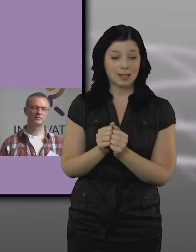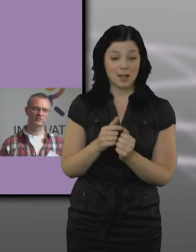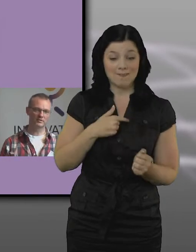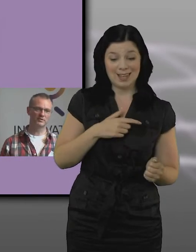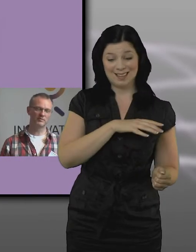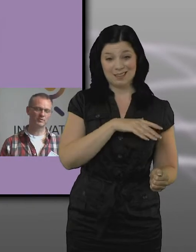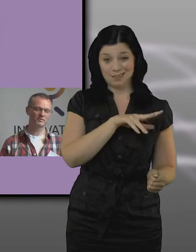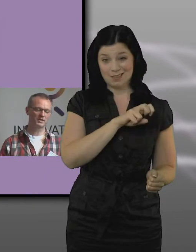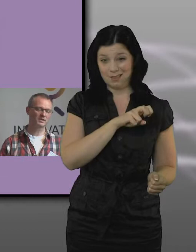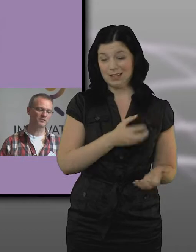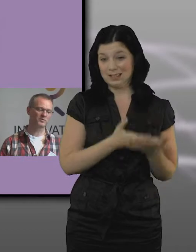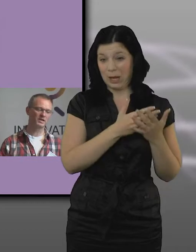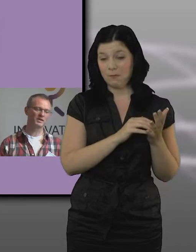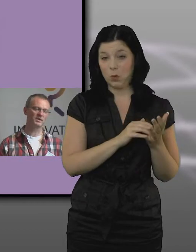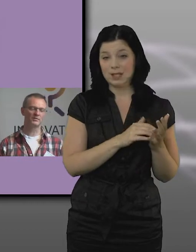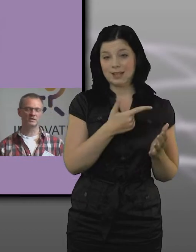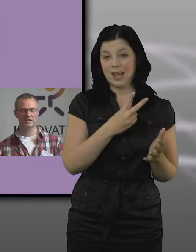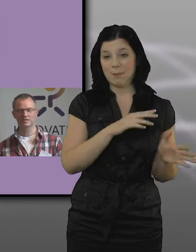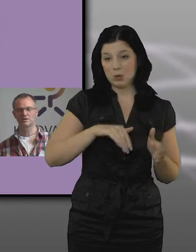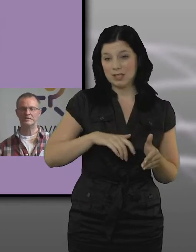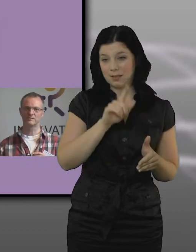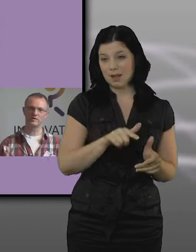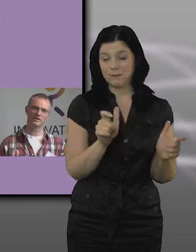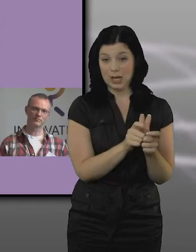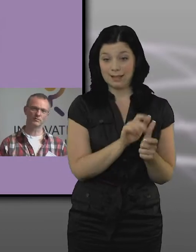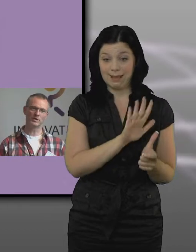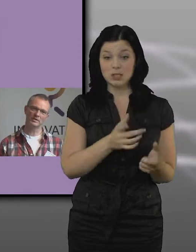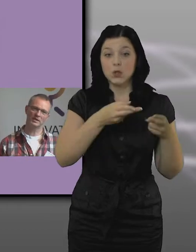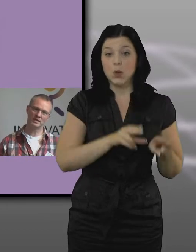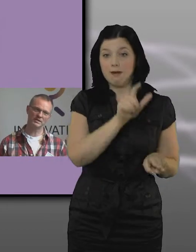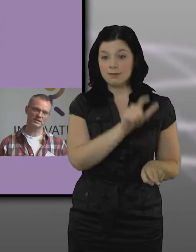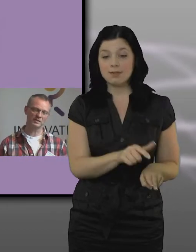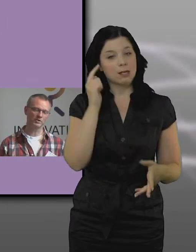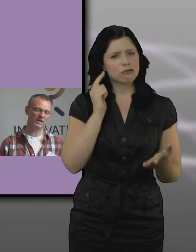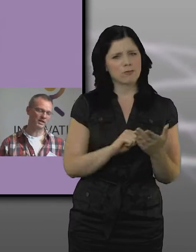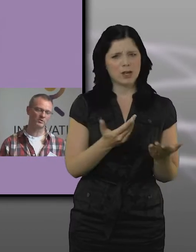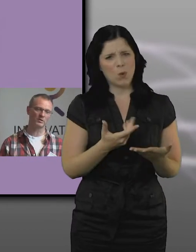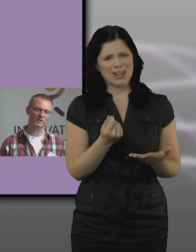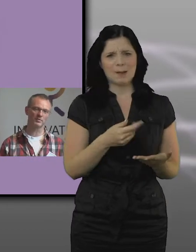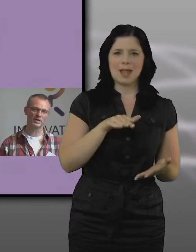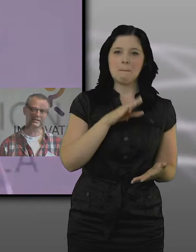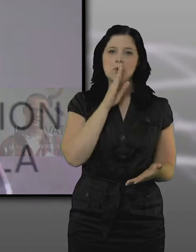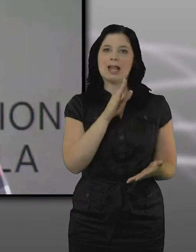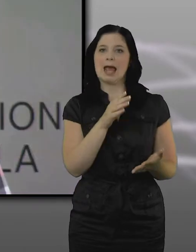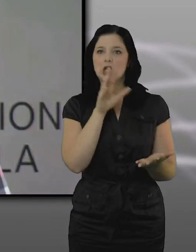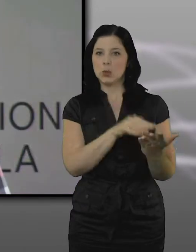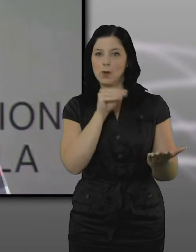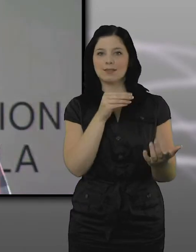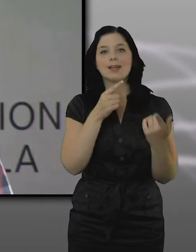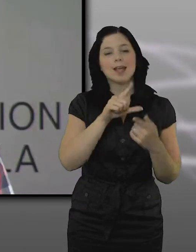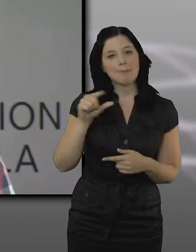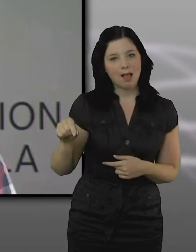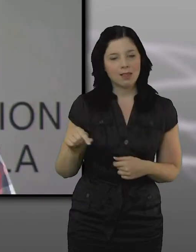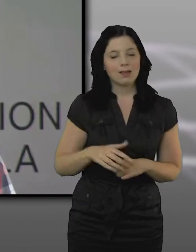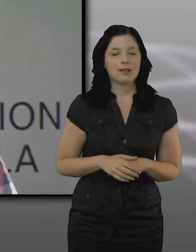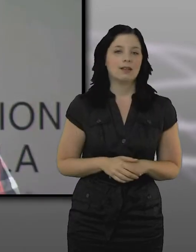av TV-producenternas förening, deras jurist, för att få en kanske lite modernare tolkning ibland. Och